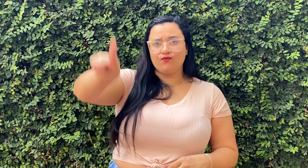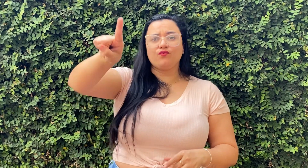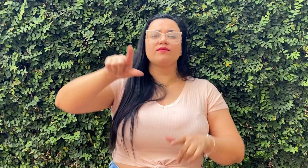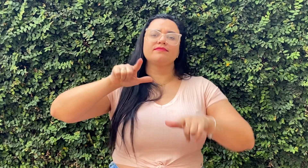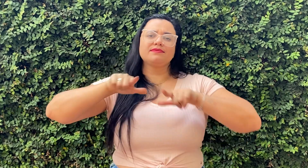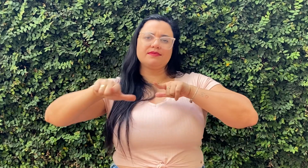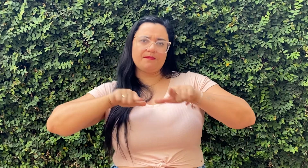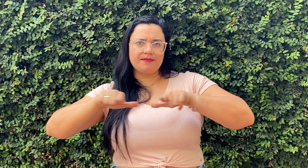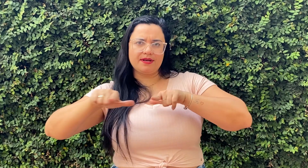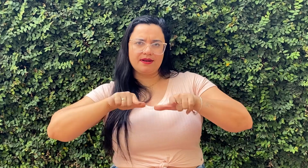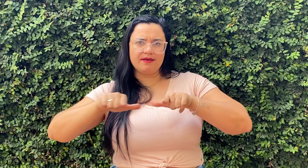trabalhar.